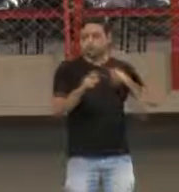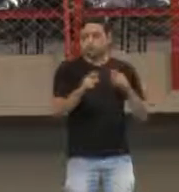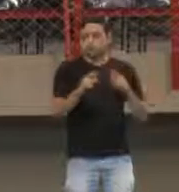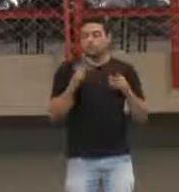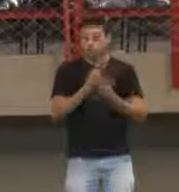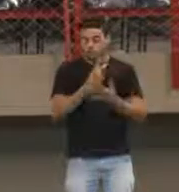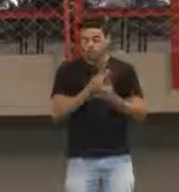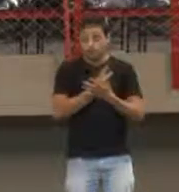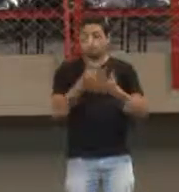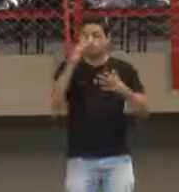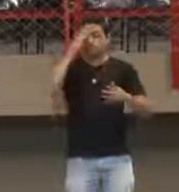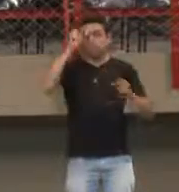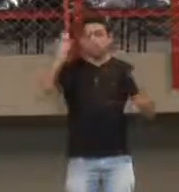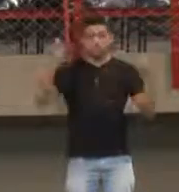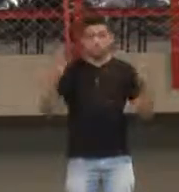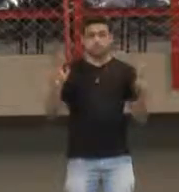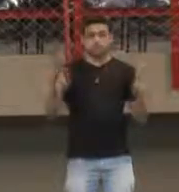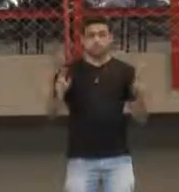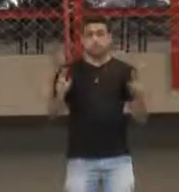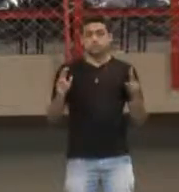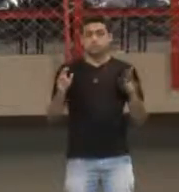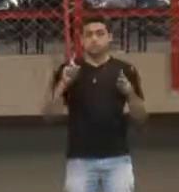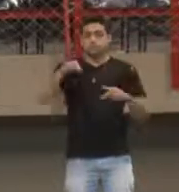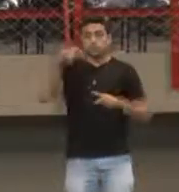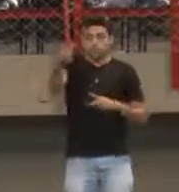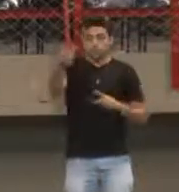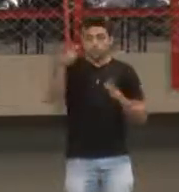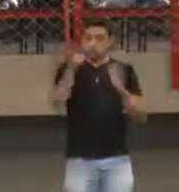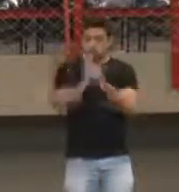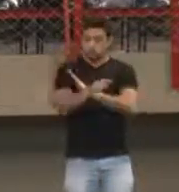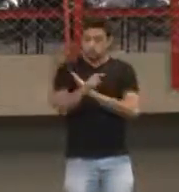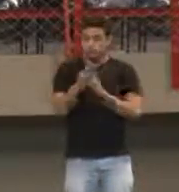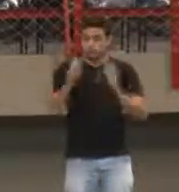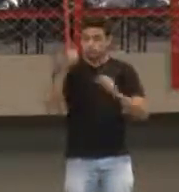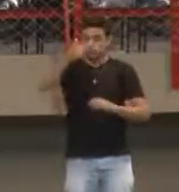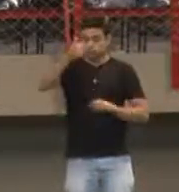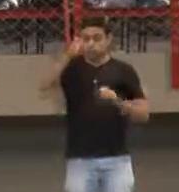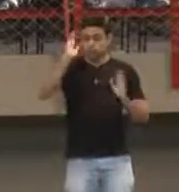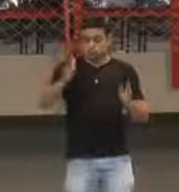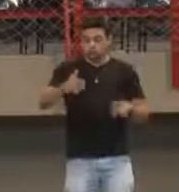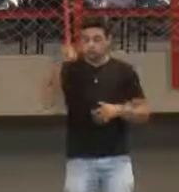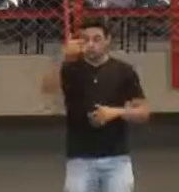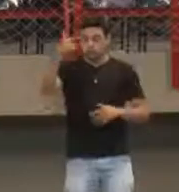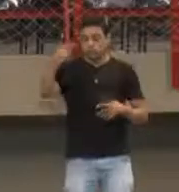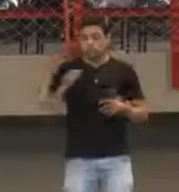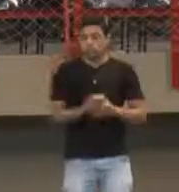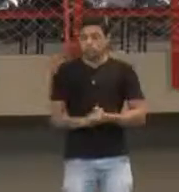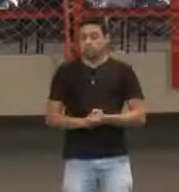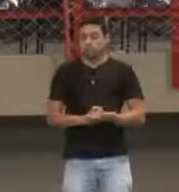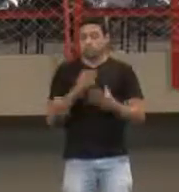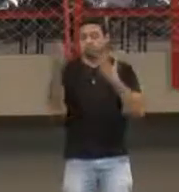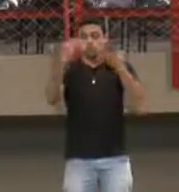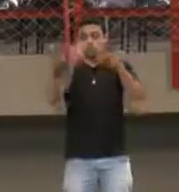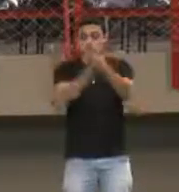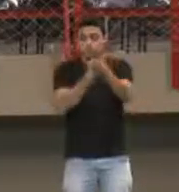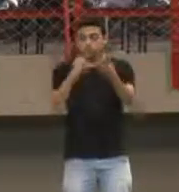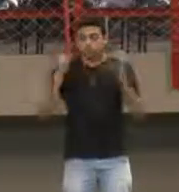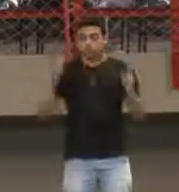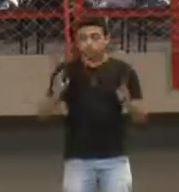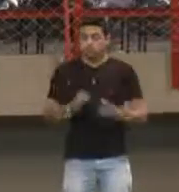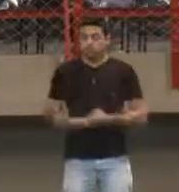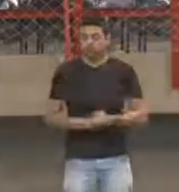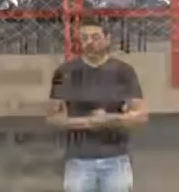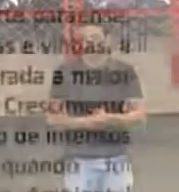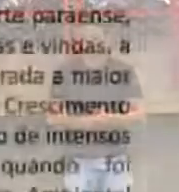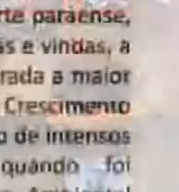errado. Entendido? Posso passar para o outro? Questão 2, vamos nessa. Qualquer dúvida, pergunta.